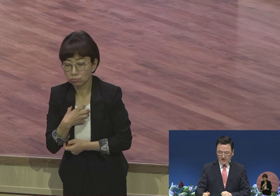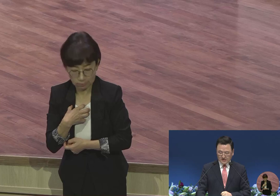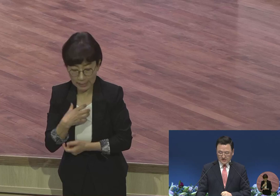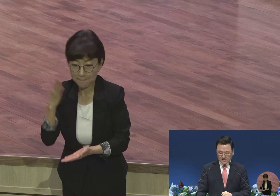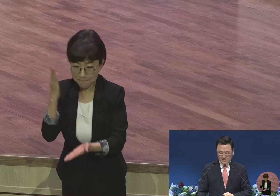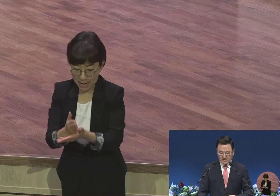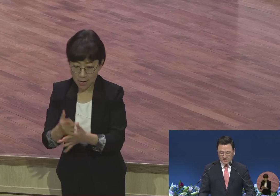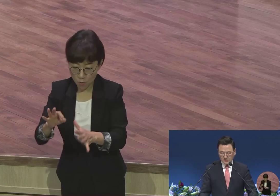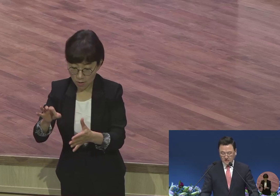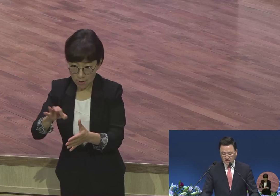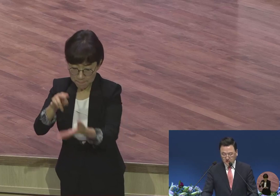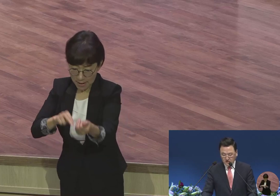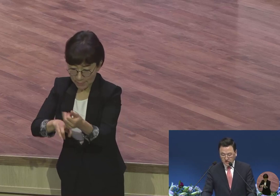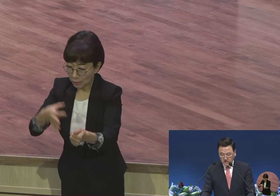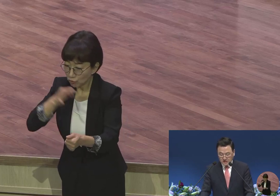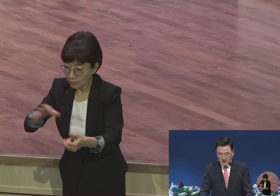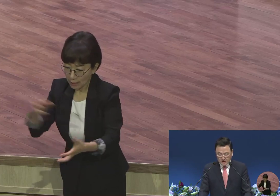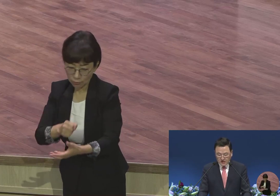다민족도 마찬가지.